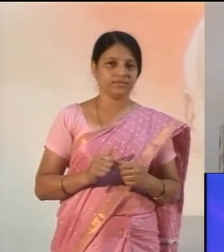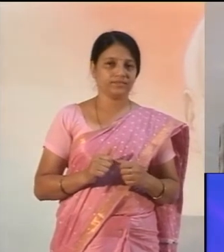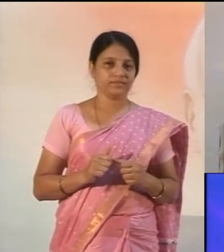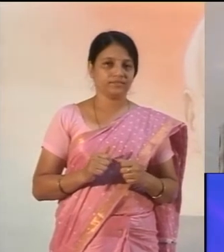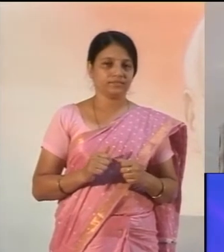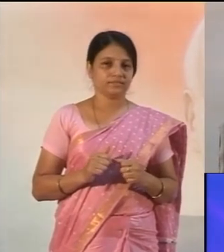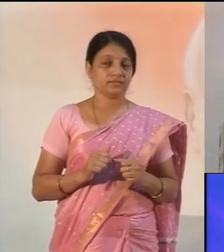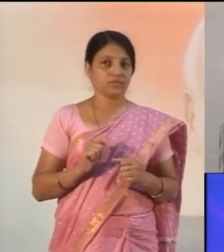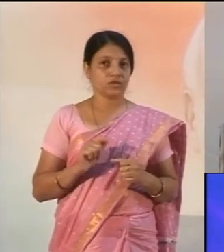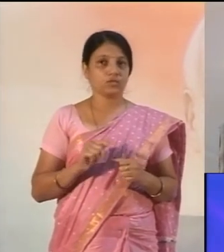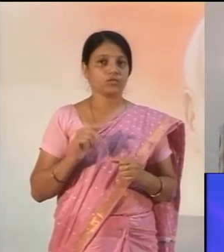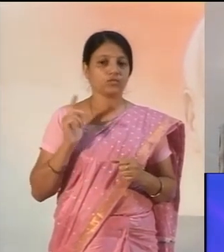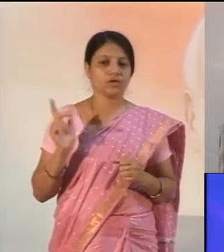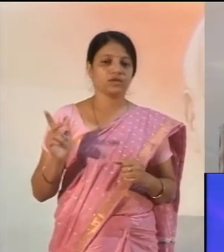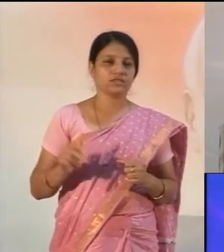तो वहां से